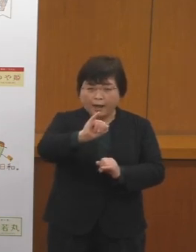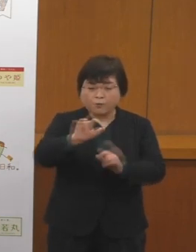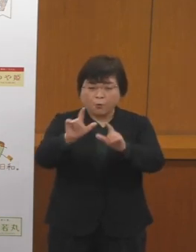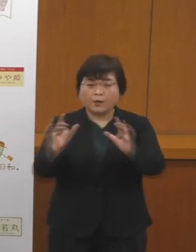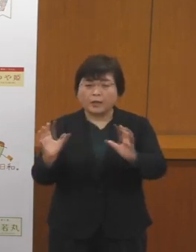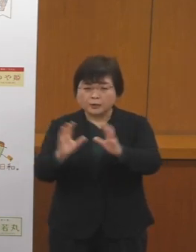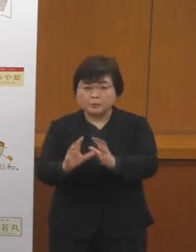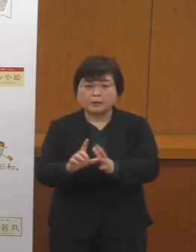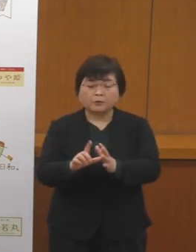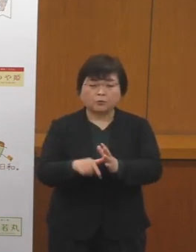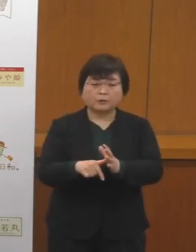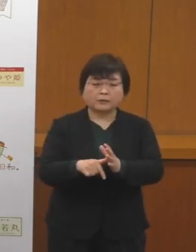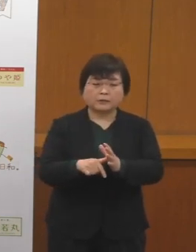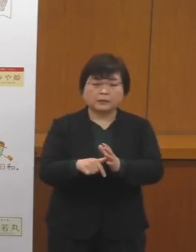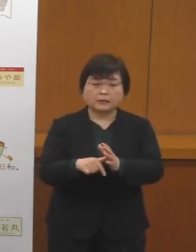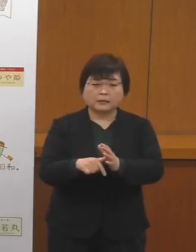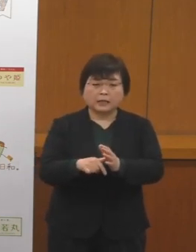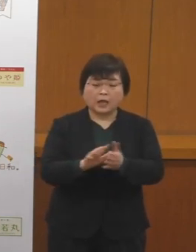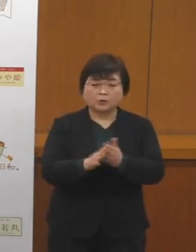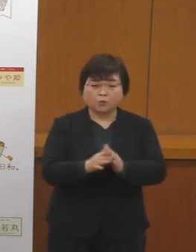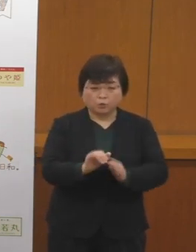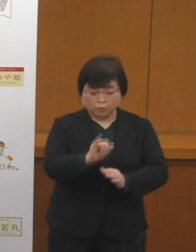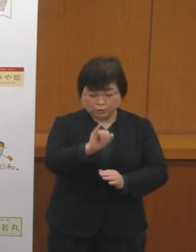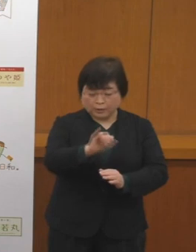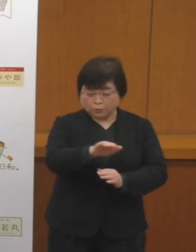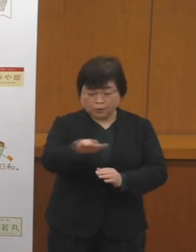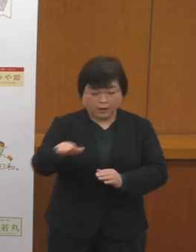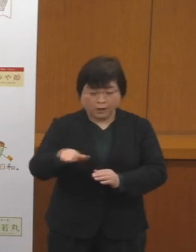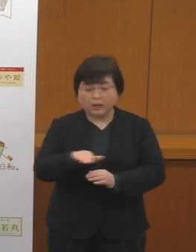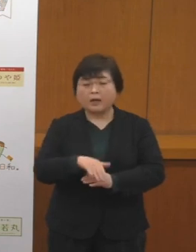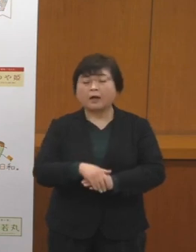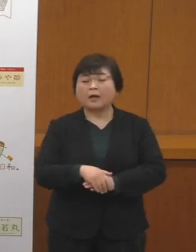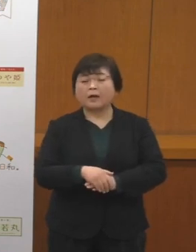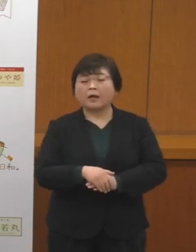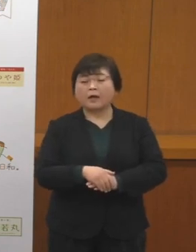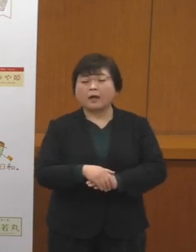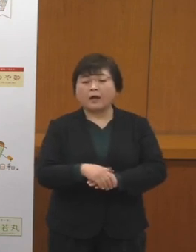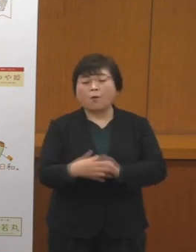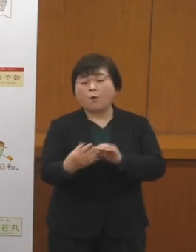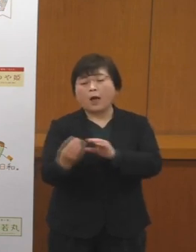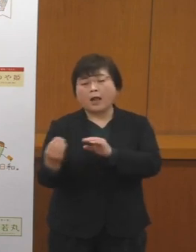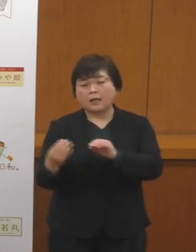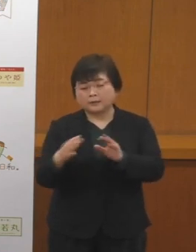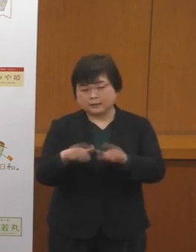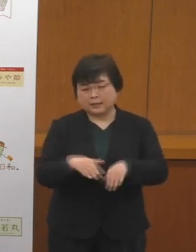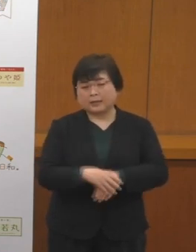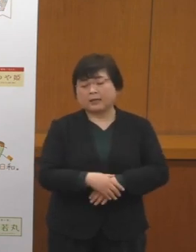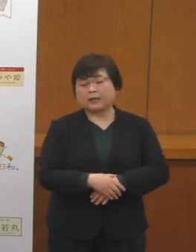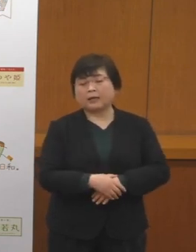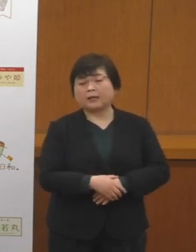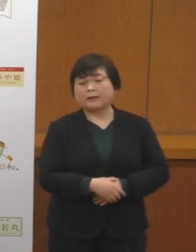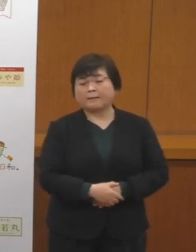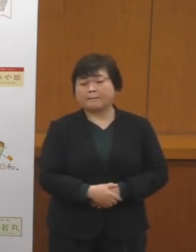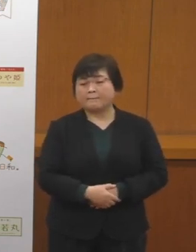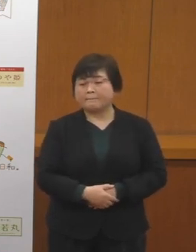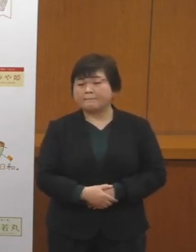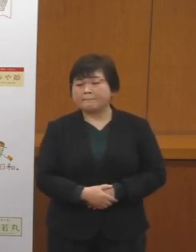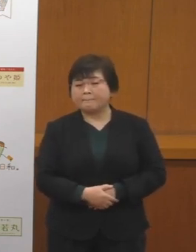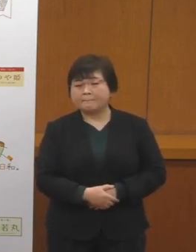その時にあの女性町長さんとかですねそういった方々と話をしたんですけどやはり